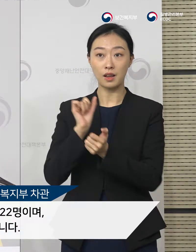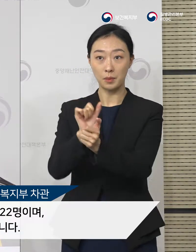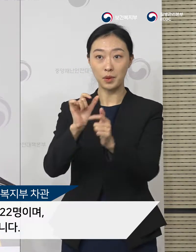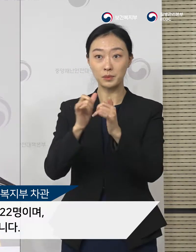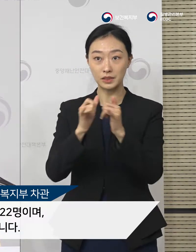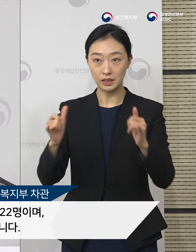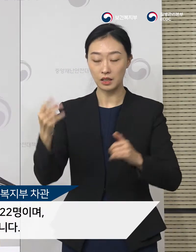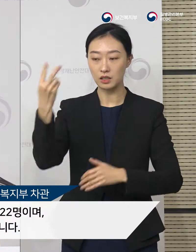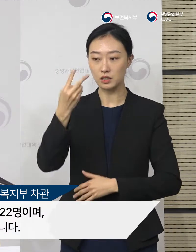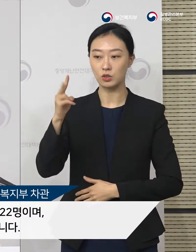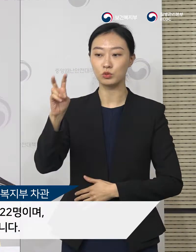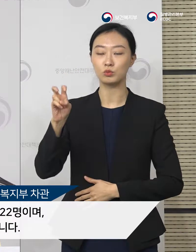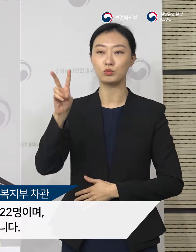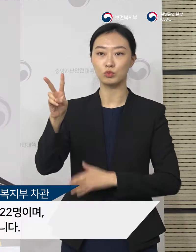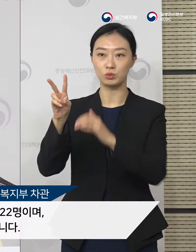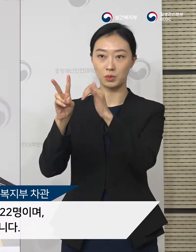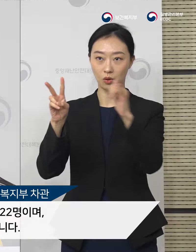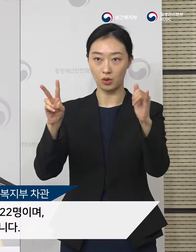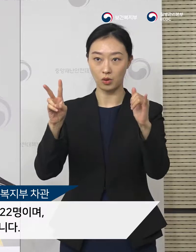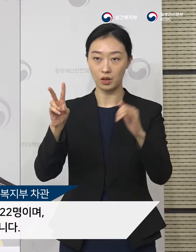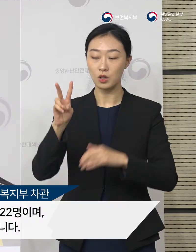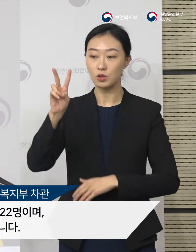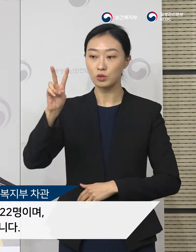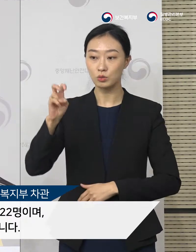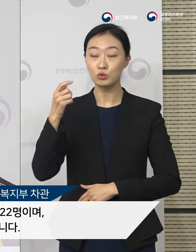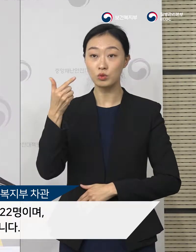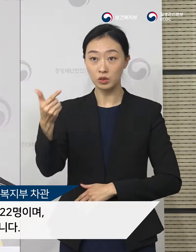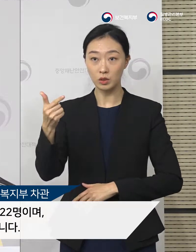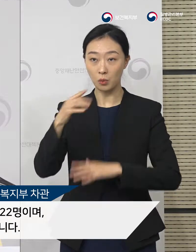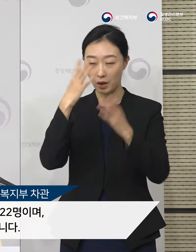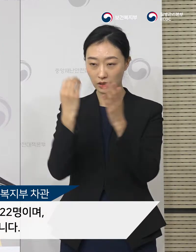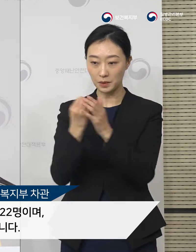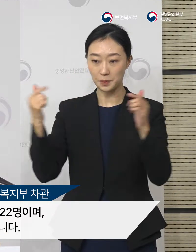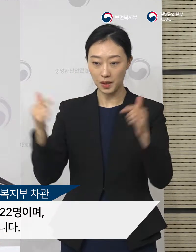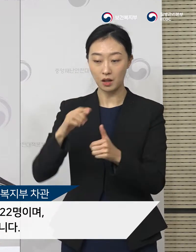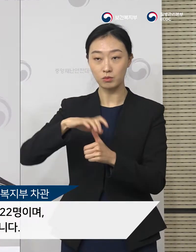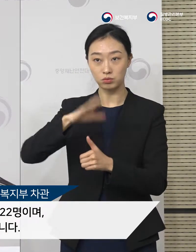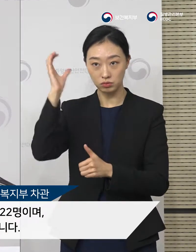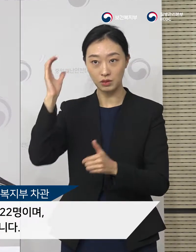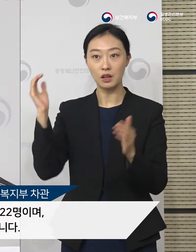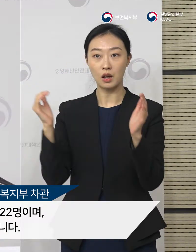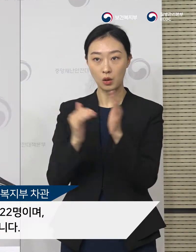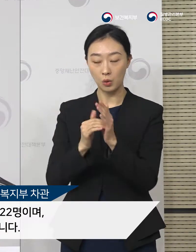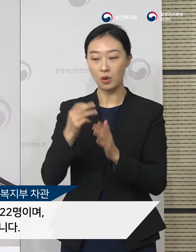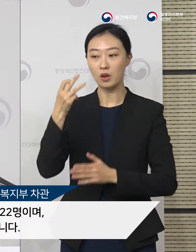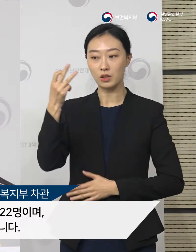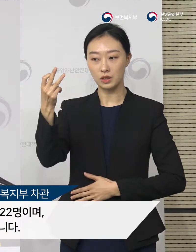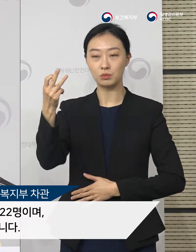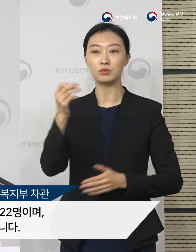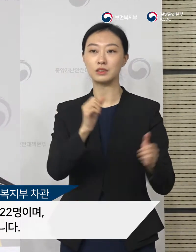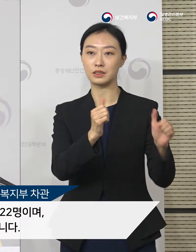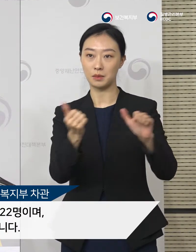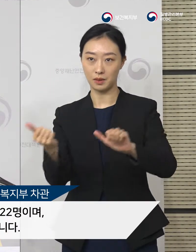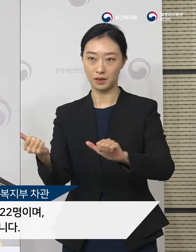감염자는 2,022명이며 26명이 완치되어 퇴원하였고 13분이 사망하셨습니다.